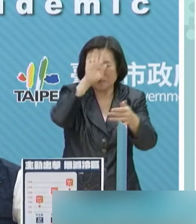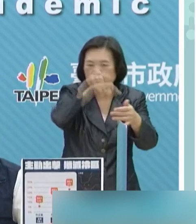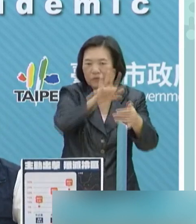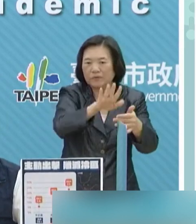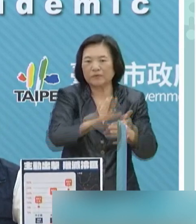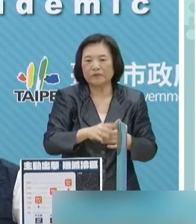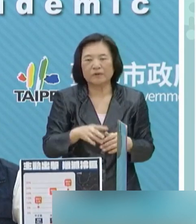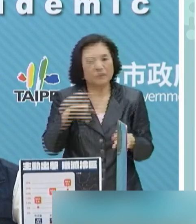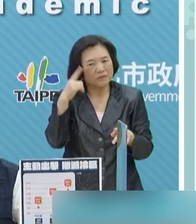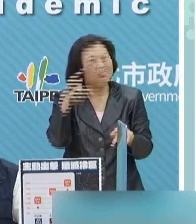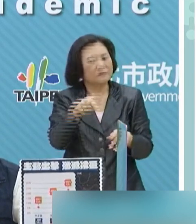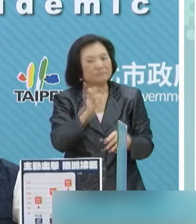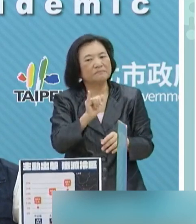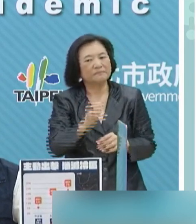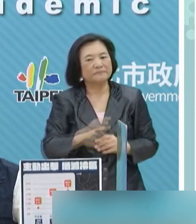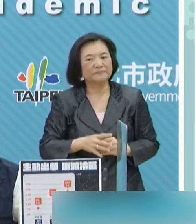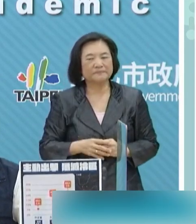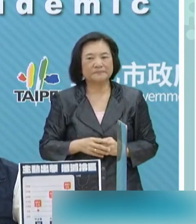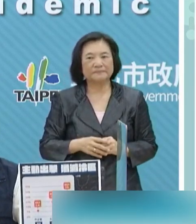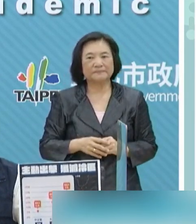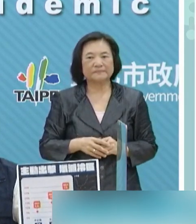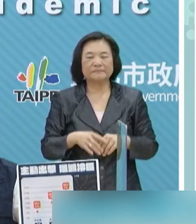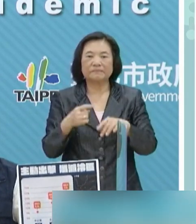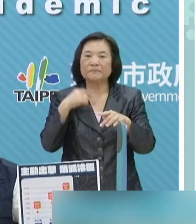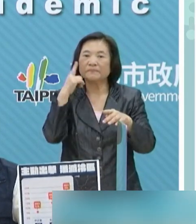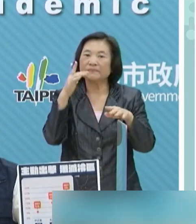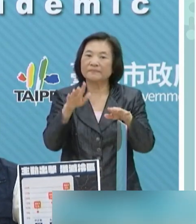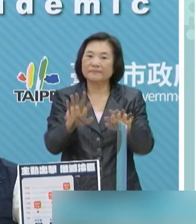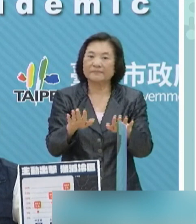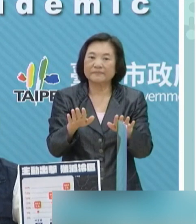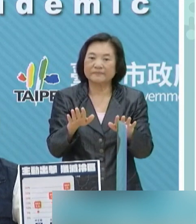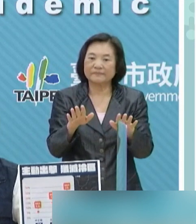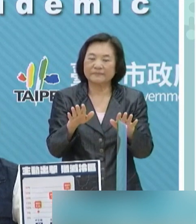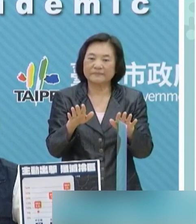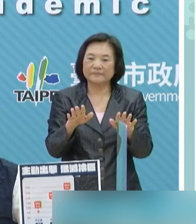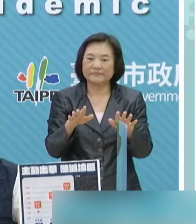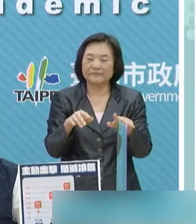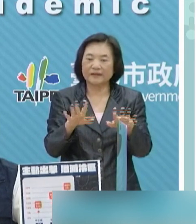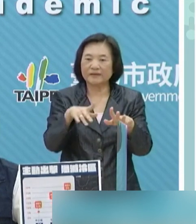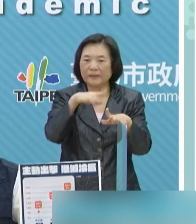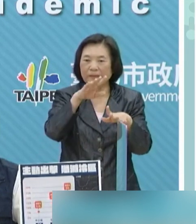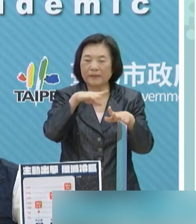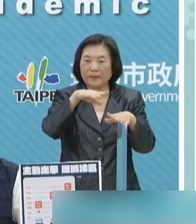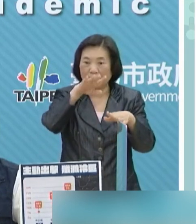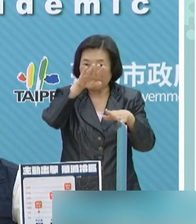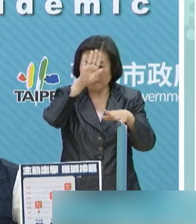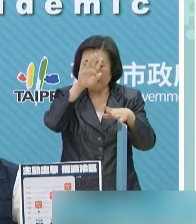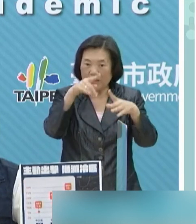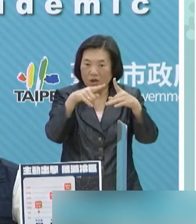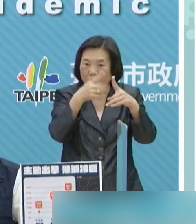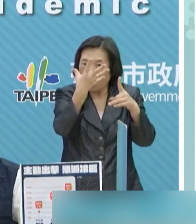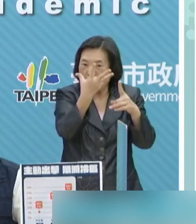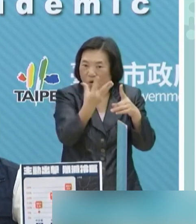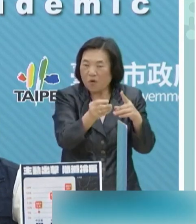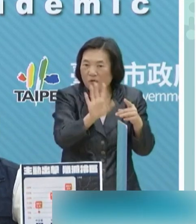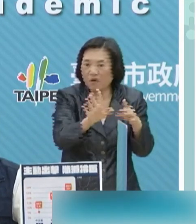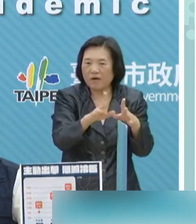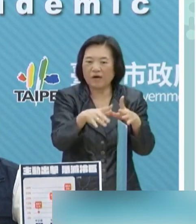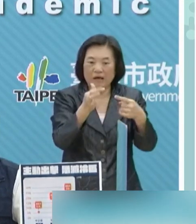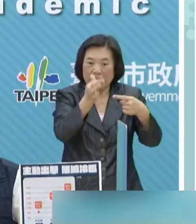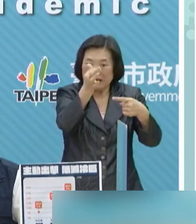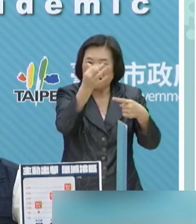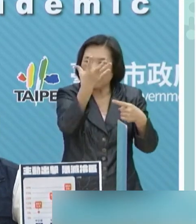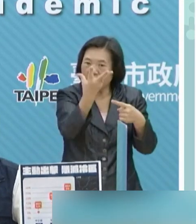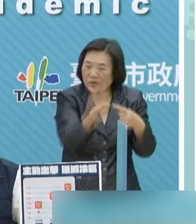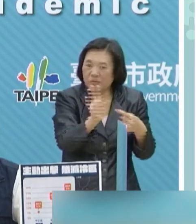可能的接触人，你知道哈，在做快筛哈，你看阳性率哈，最差的还有5.4，高的可以到23%的，